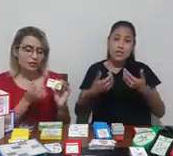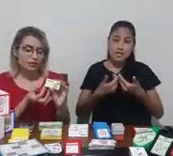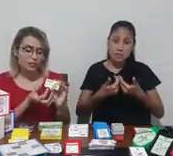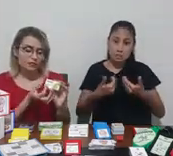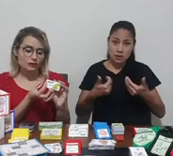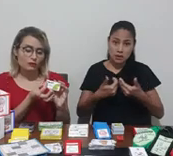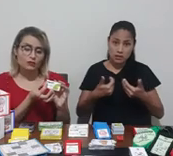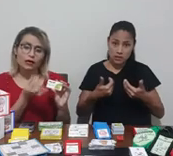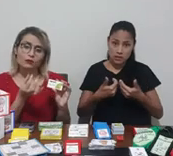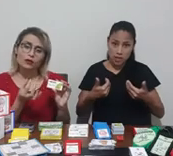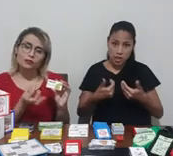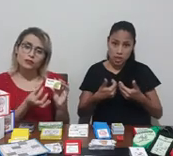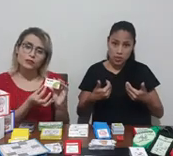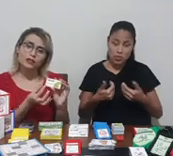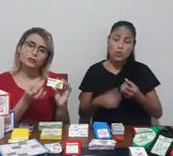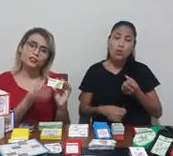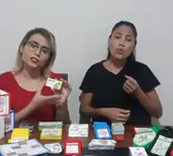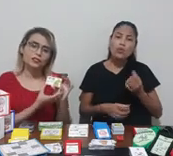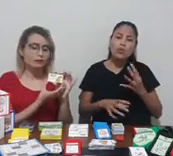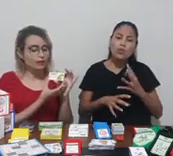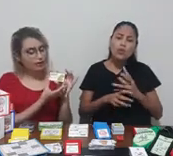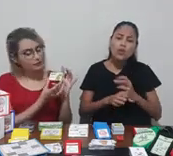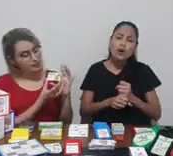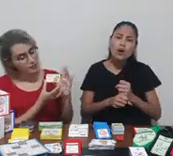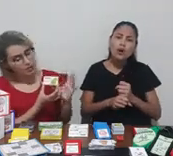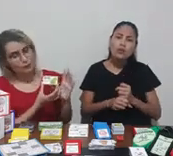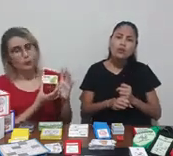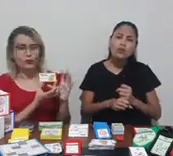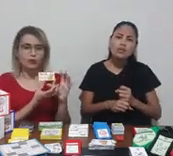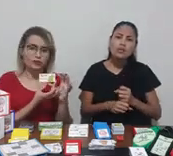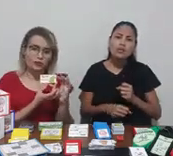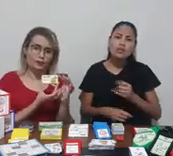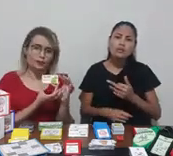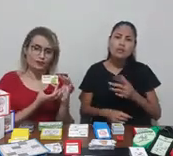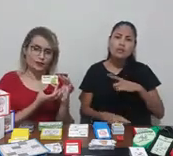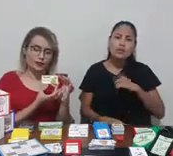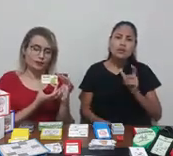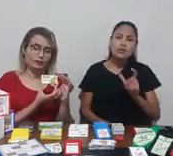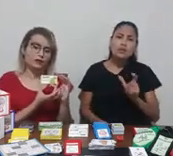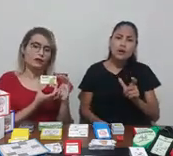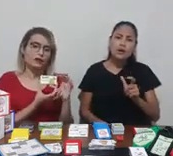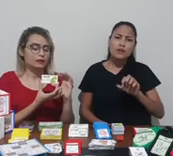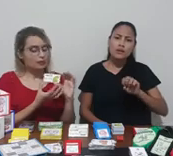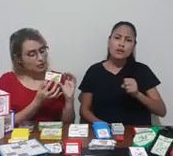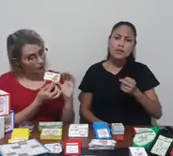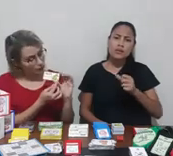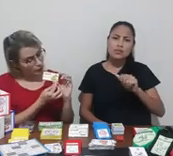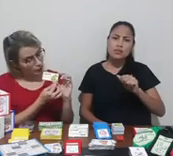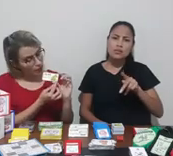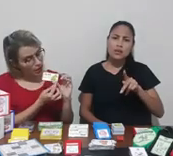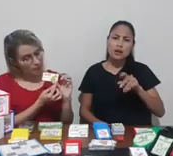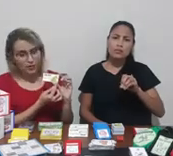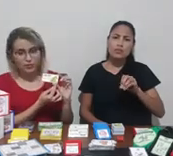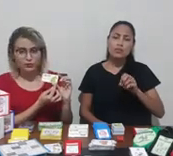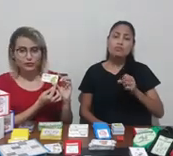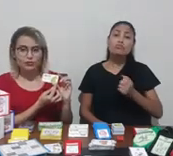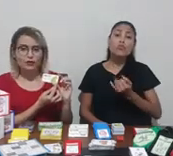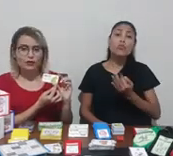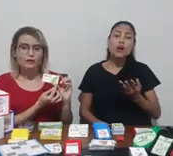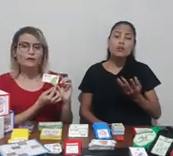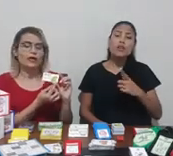e aí a gente vai contar quantas sílabas tem na palavra sapo, por exemplo, tá? E aí, a